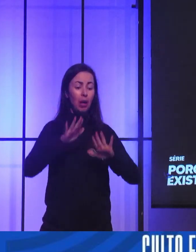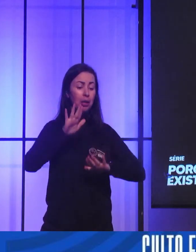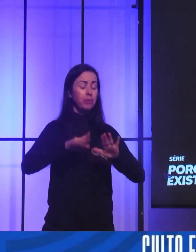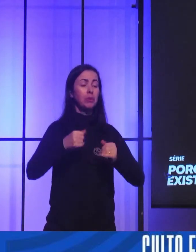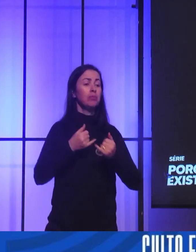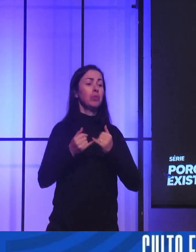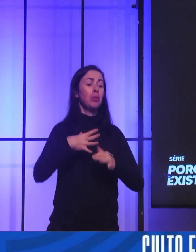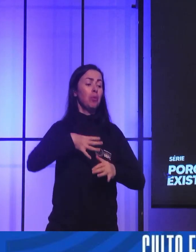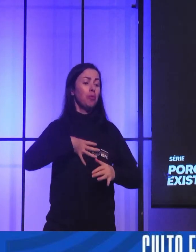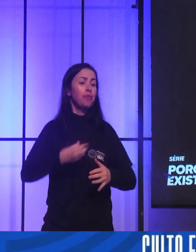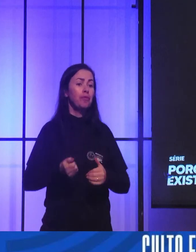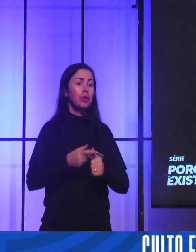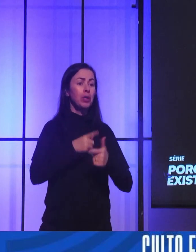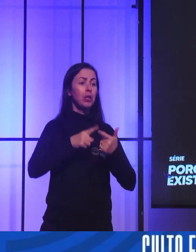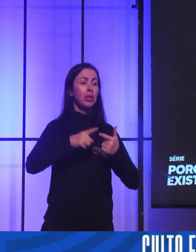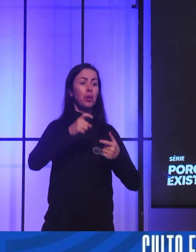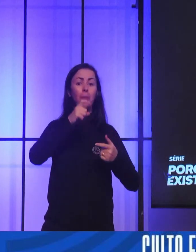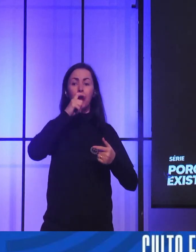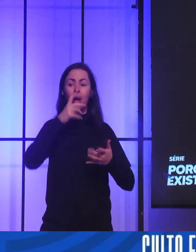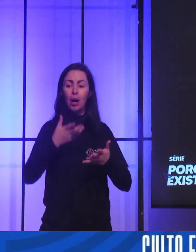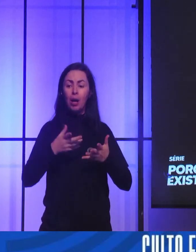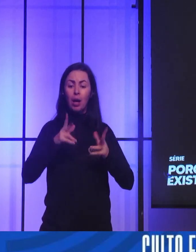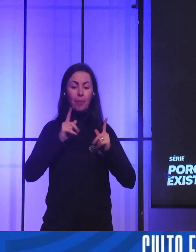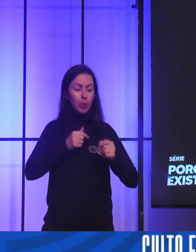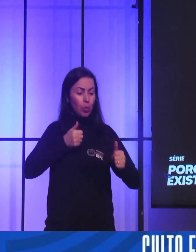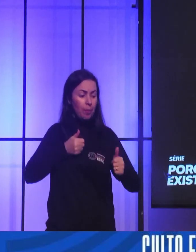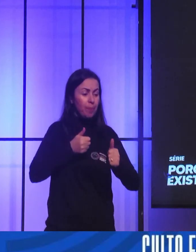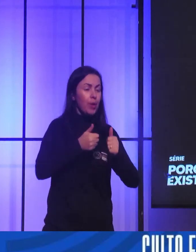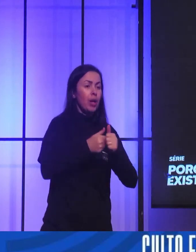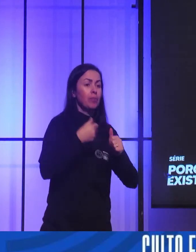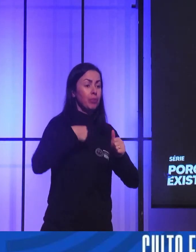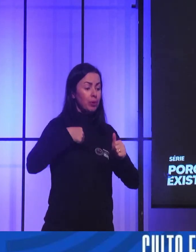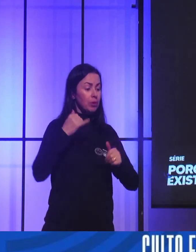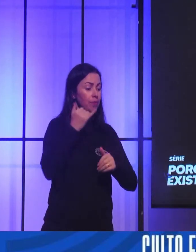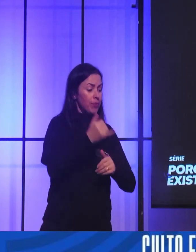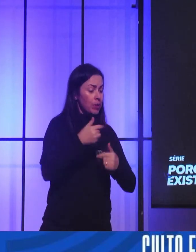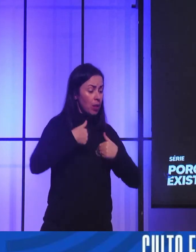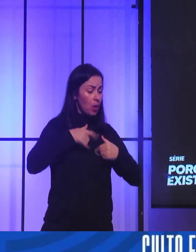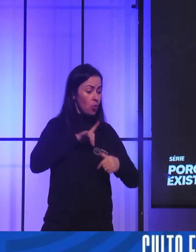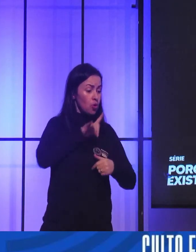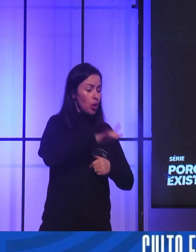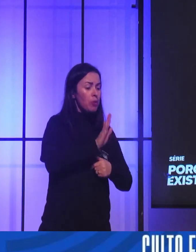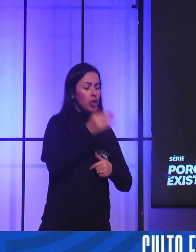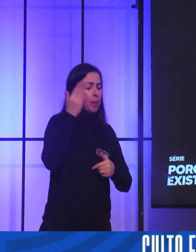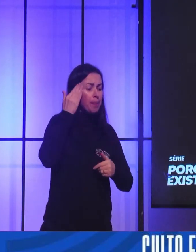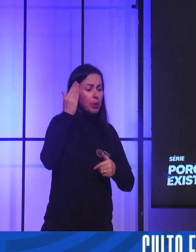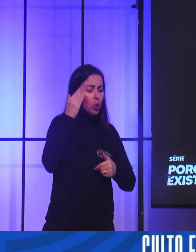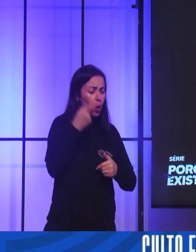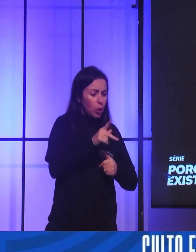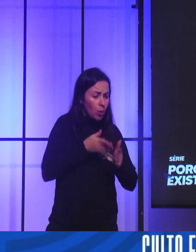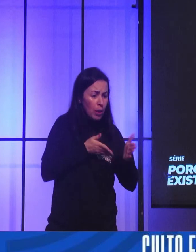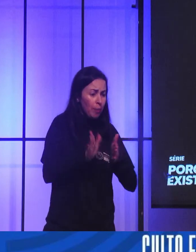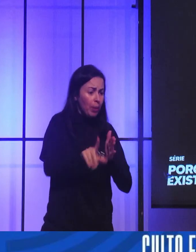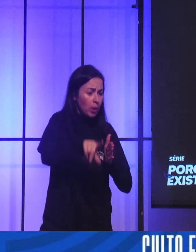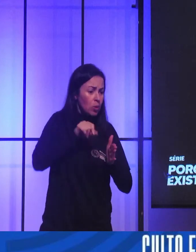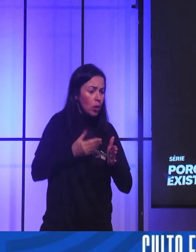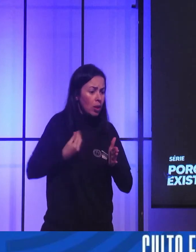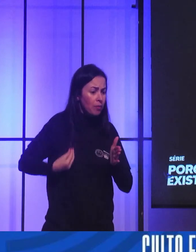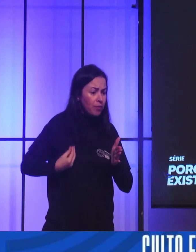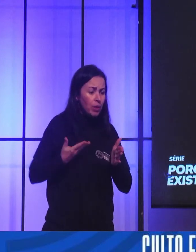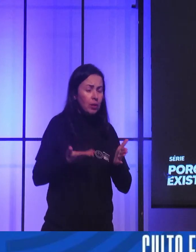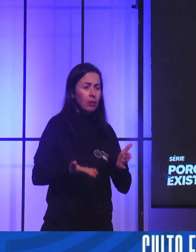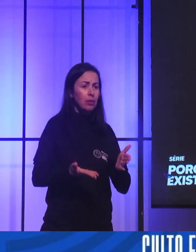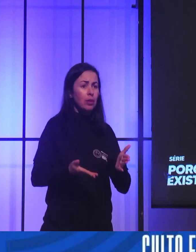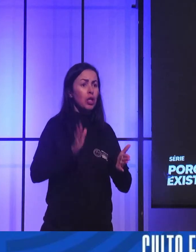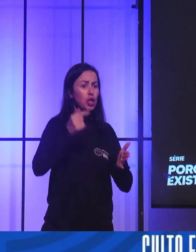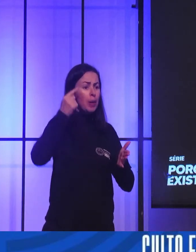um pai, um parente, alguém que você ama e você vai dizer: você já pensou o caminho que a sua vida está tomando? Você já